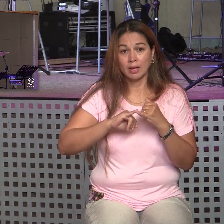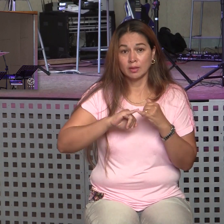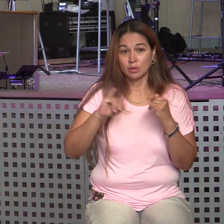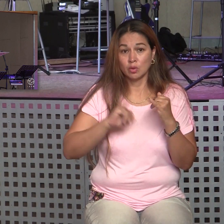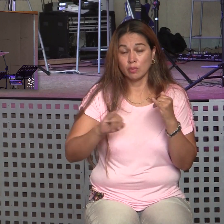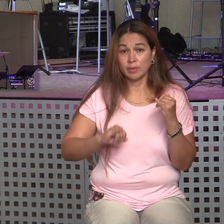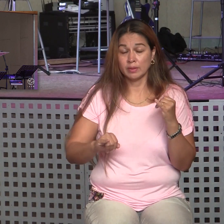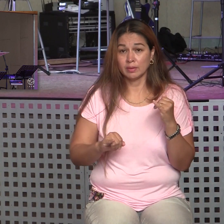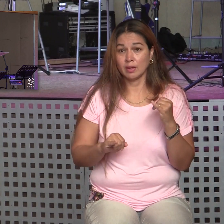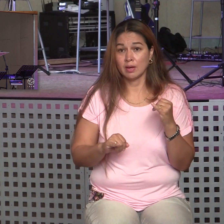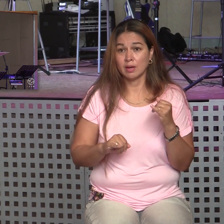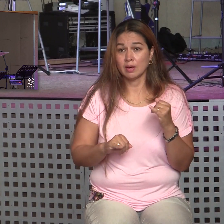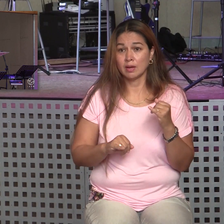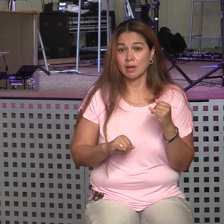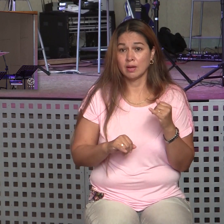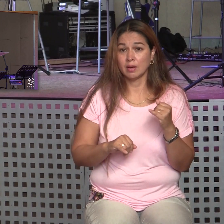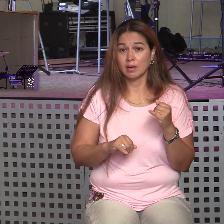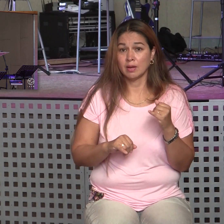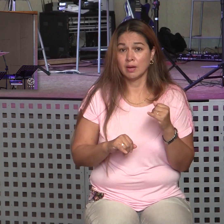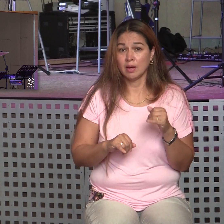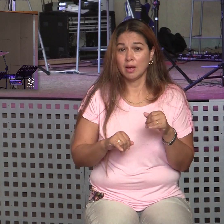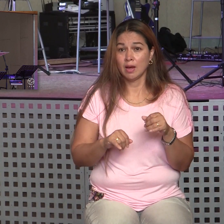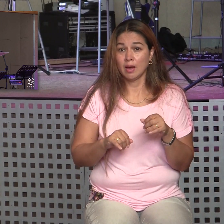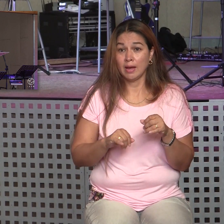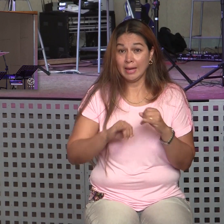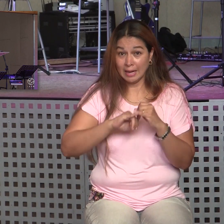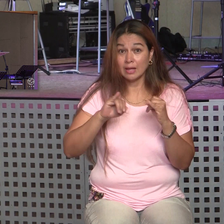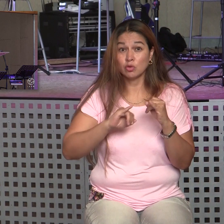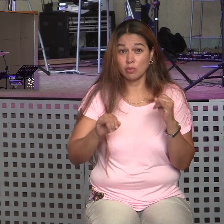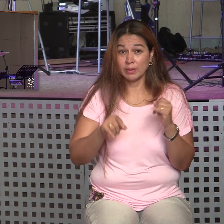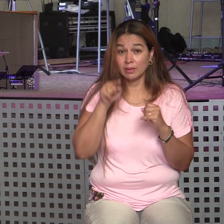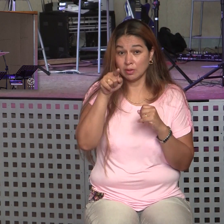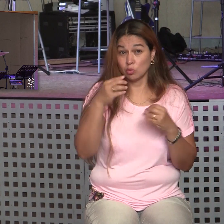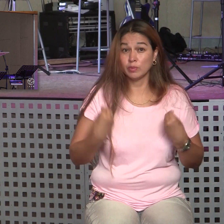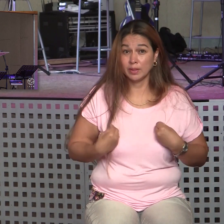Dios está con nosotros.